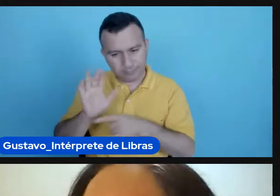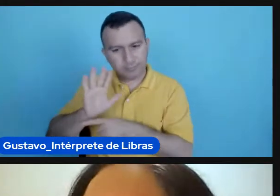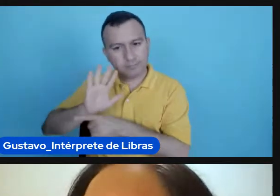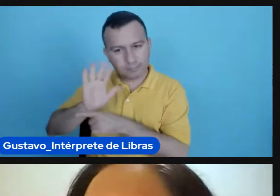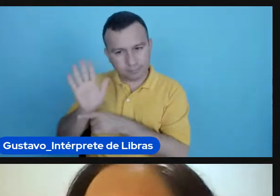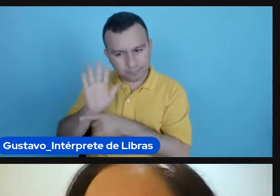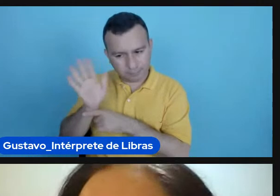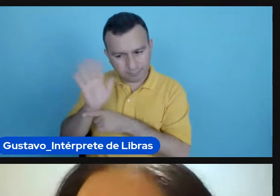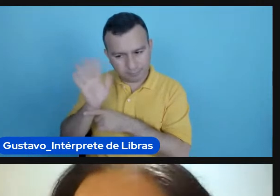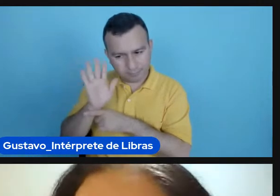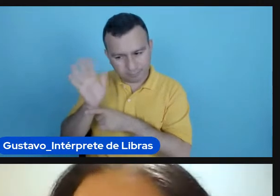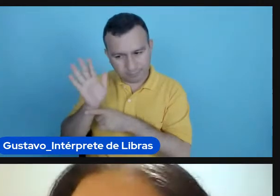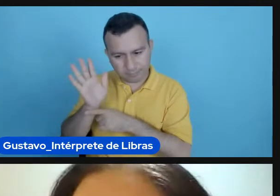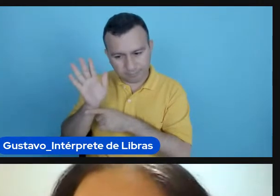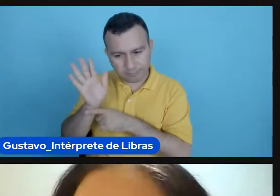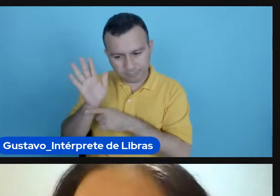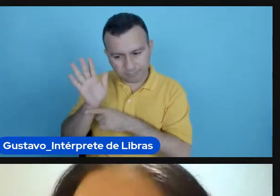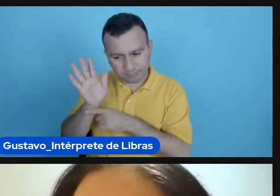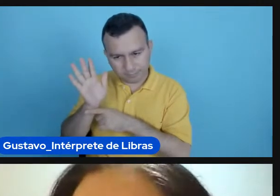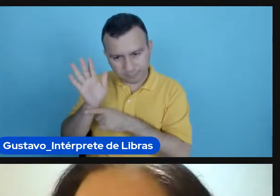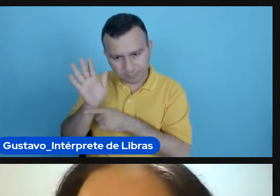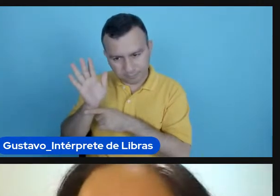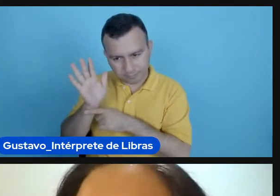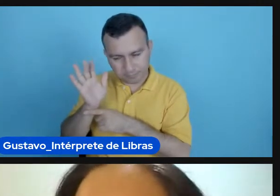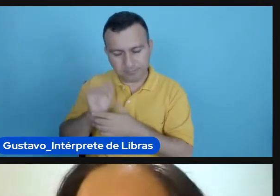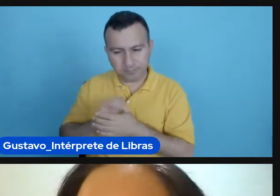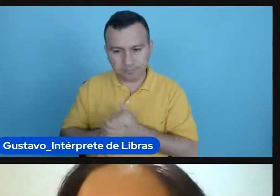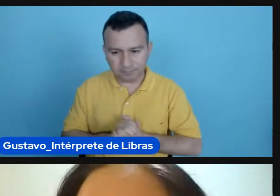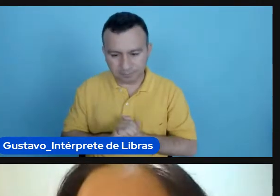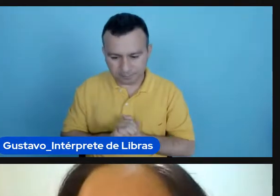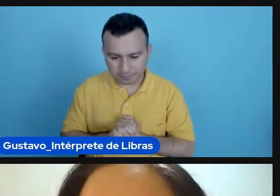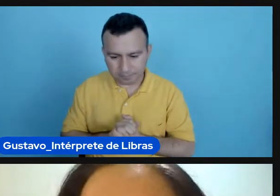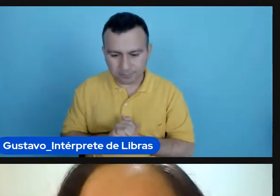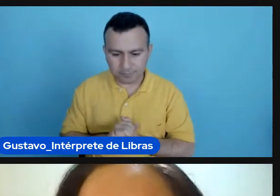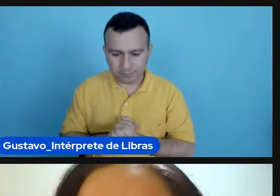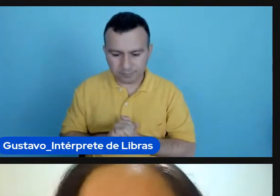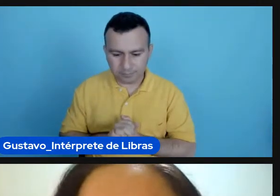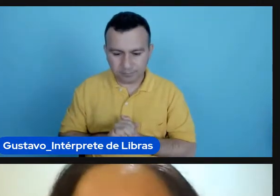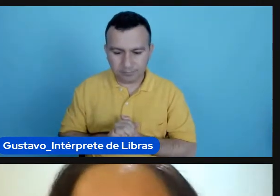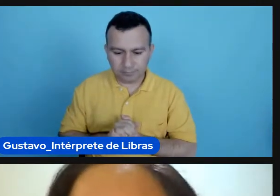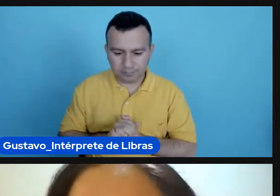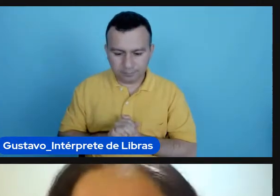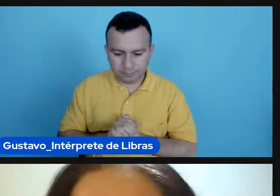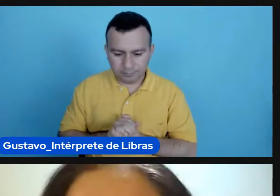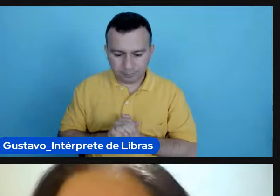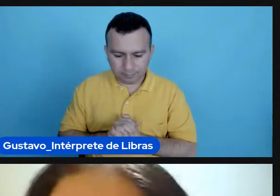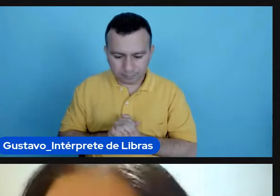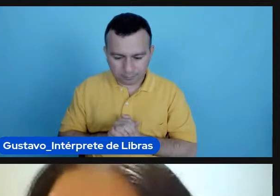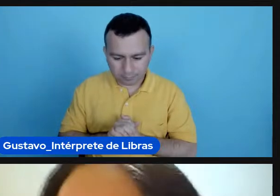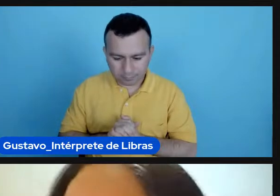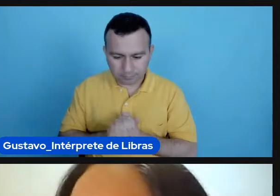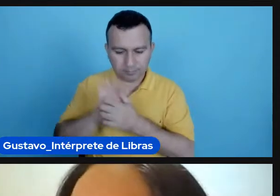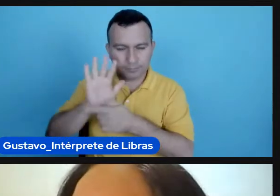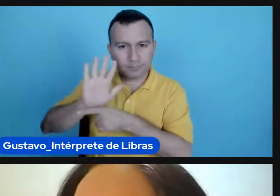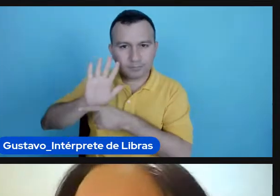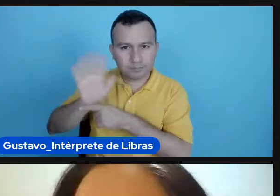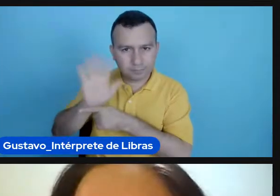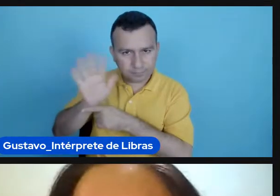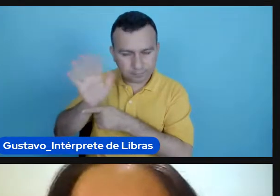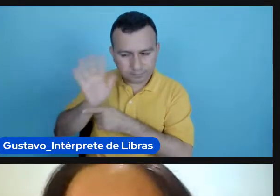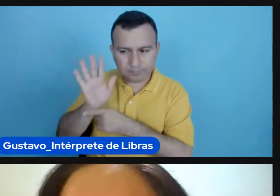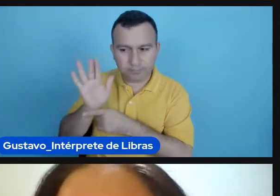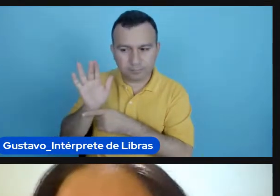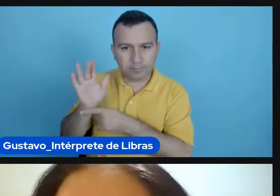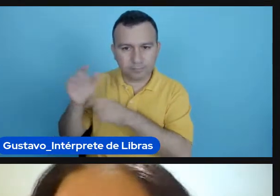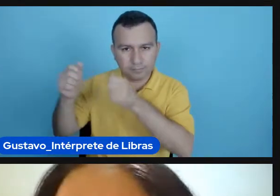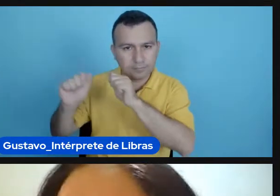apresentados. Eles são de extrema importância para nós podermos pensar melhor